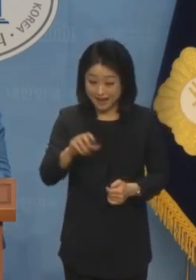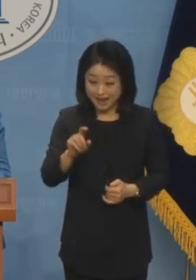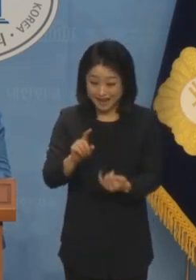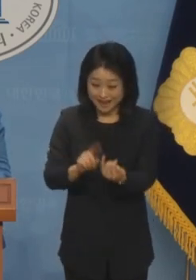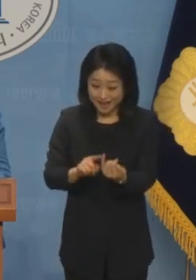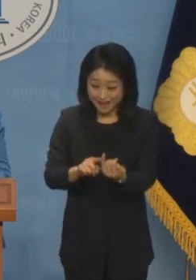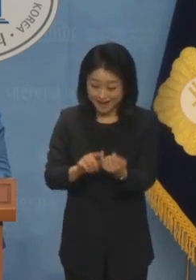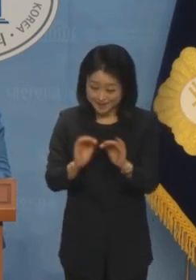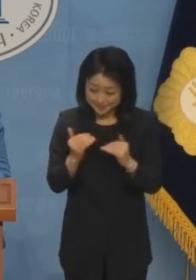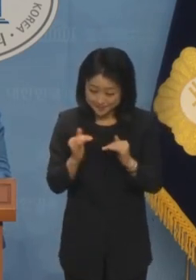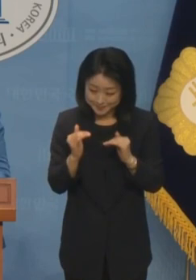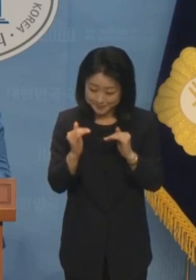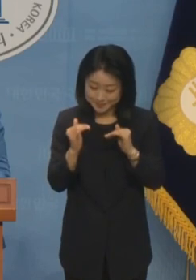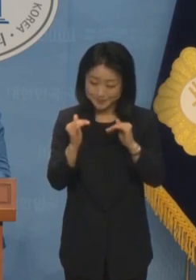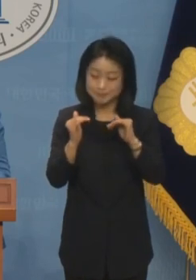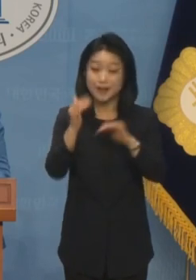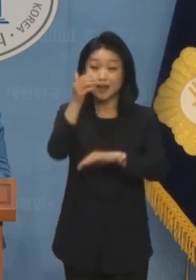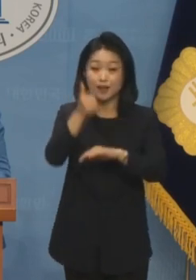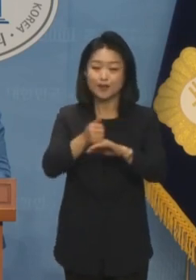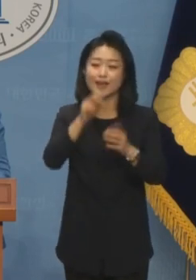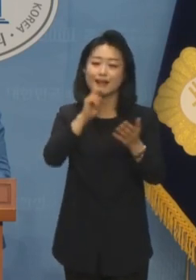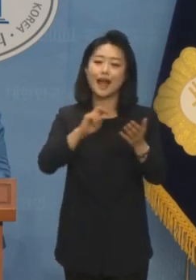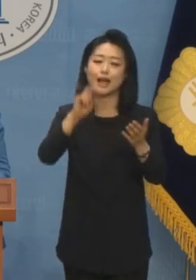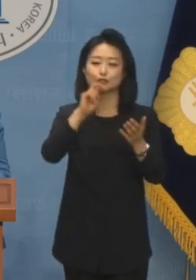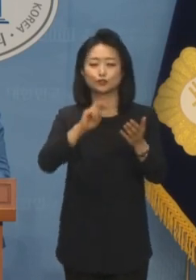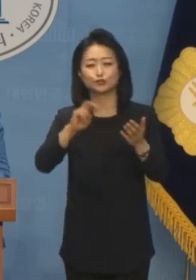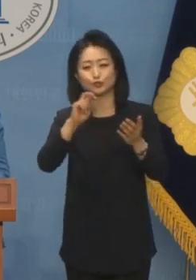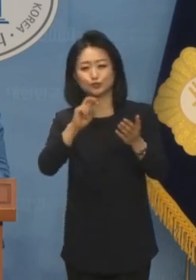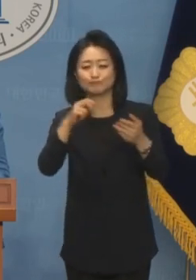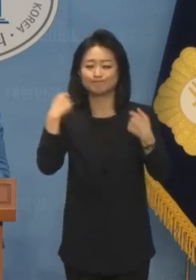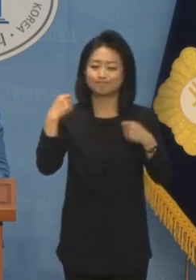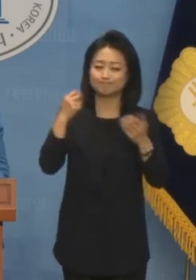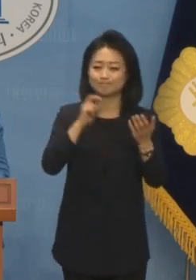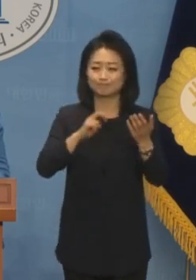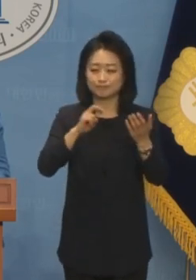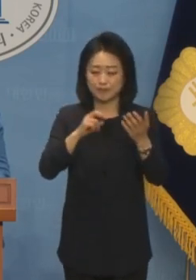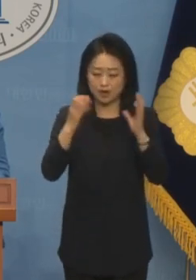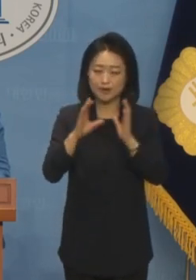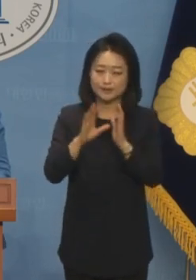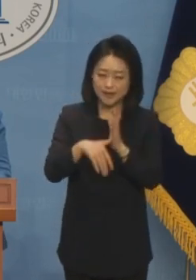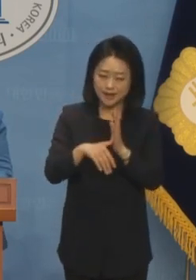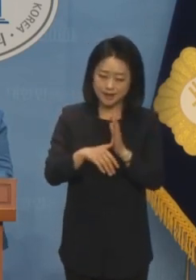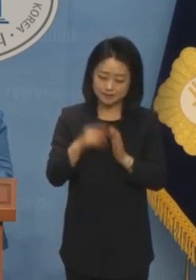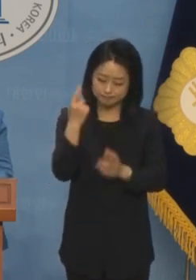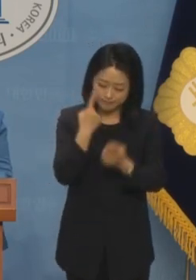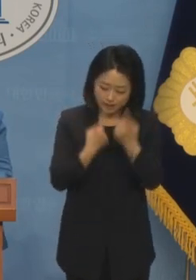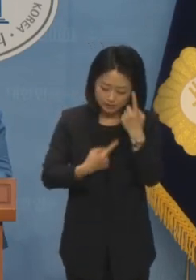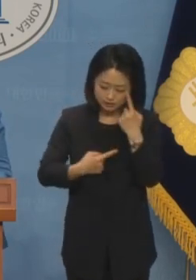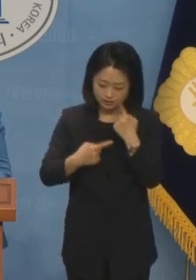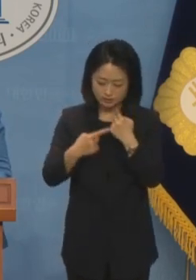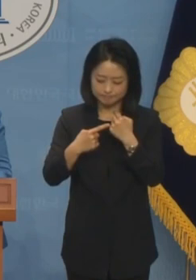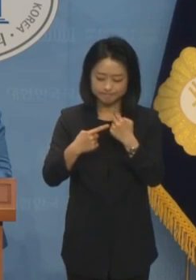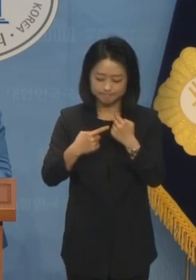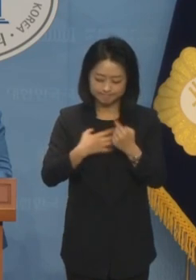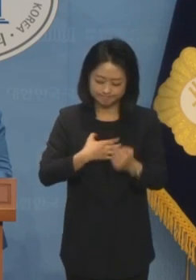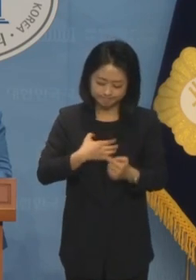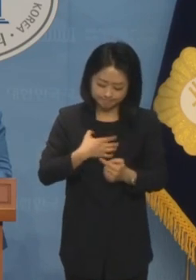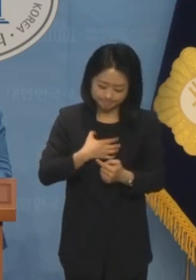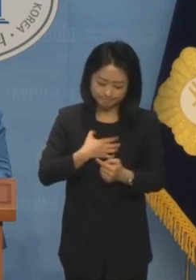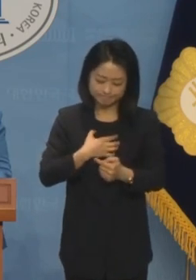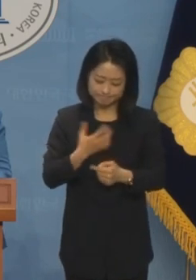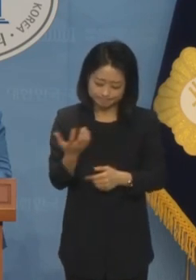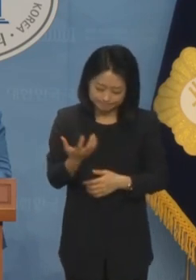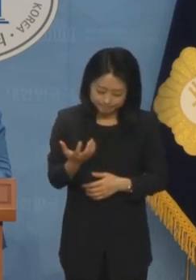했고 가수가 되었습니다. 어렸을 때 그 많은 트라우마, 여러 가지 트라우마에 시달리다가